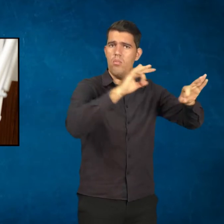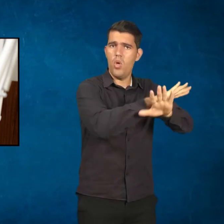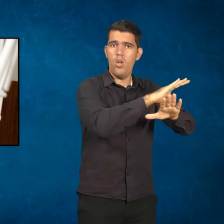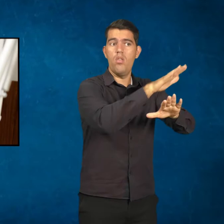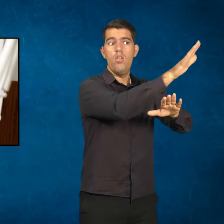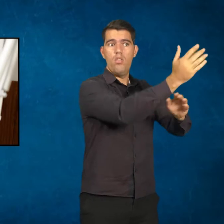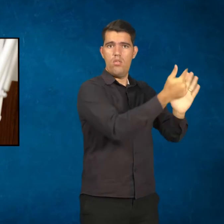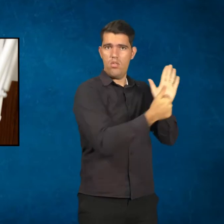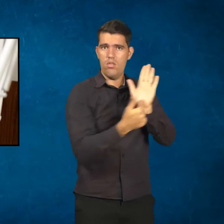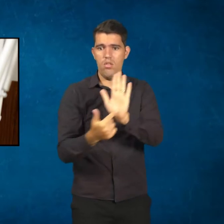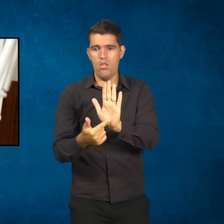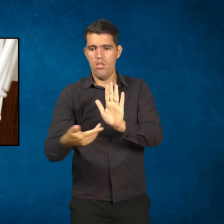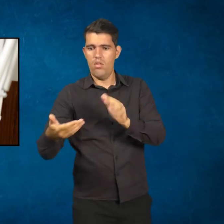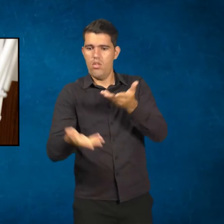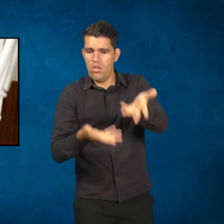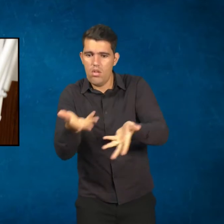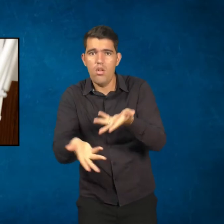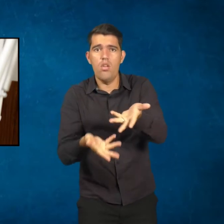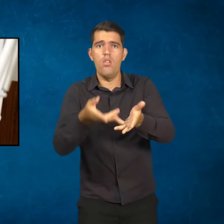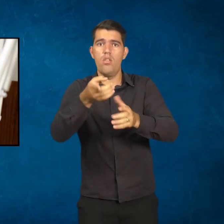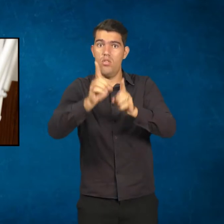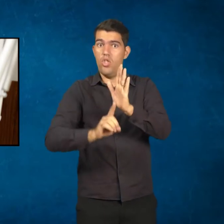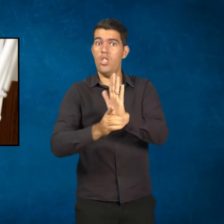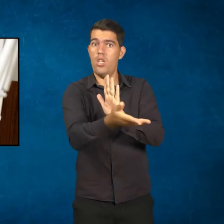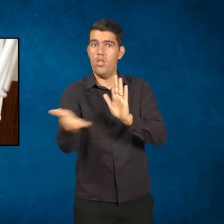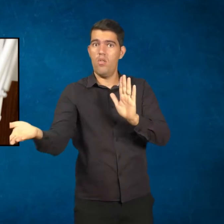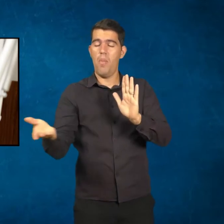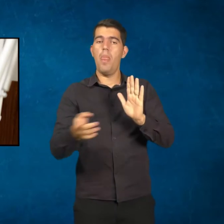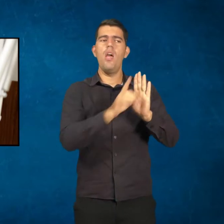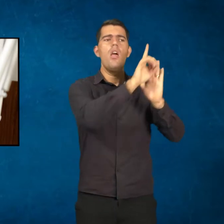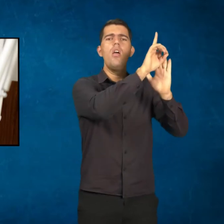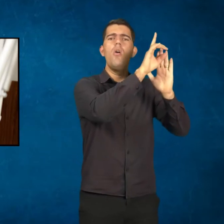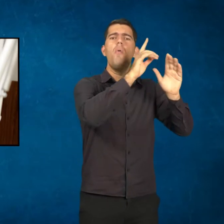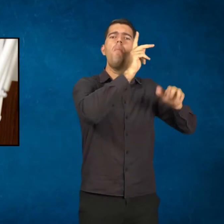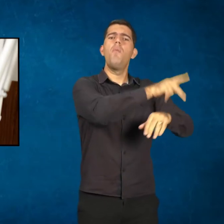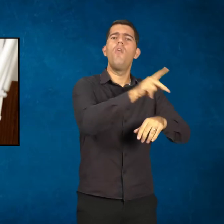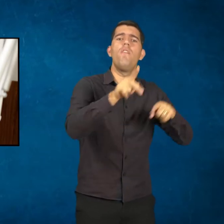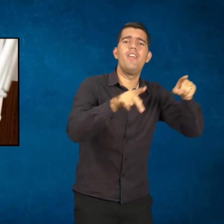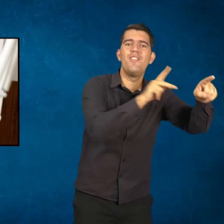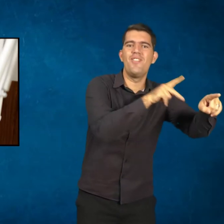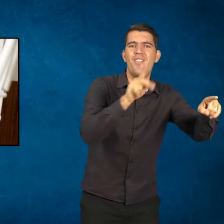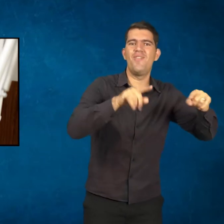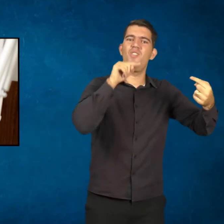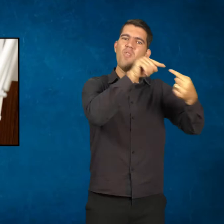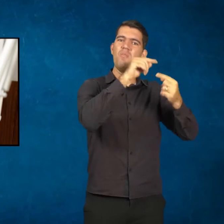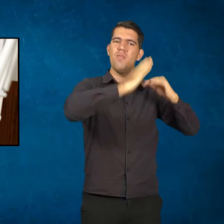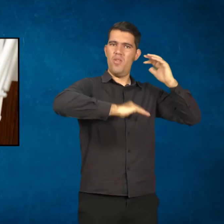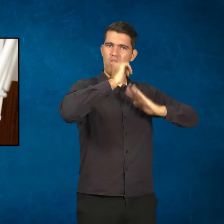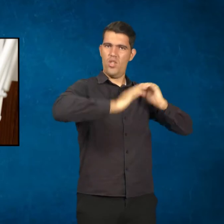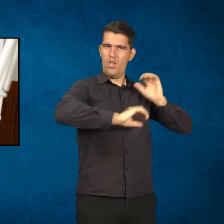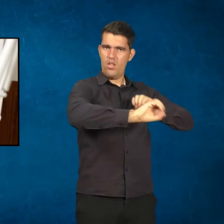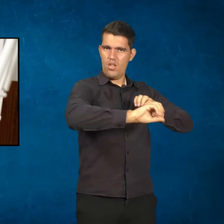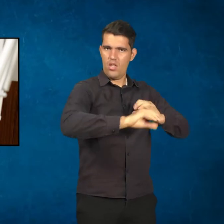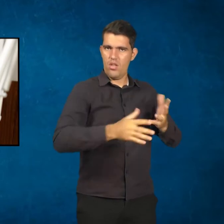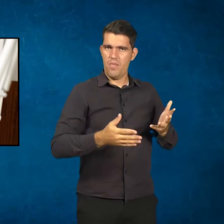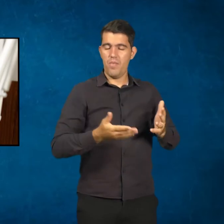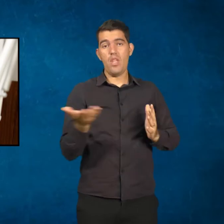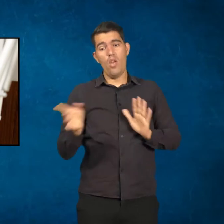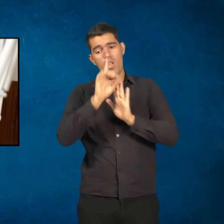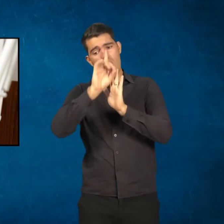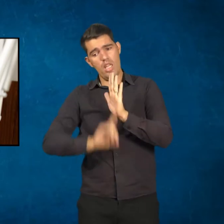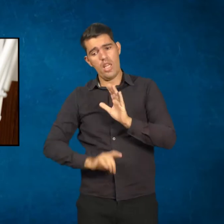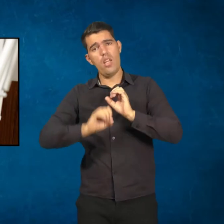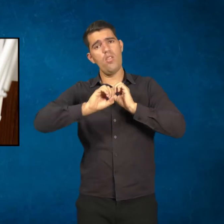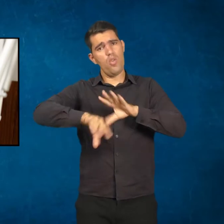há esse direito mais um caso do carvão professores e portanto o direito à educação básica